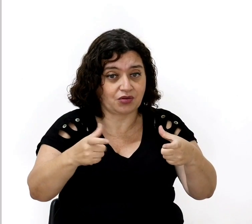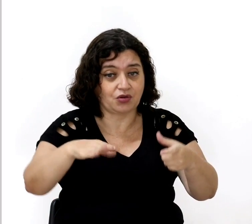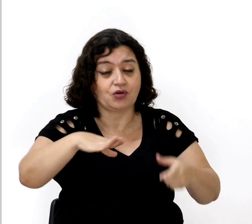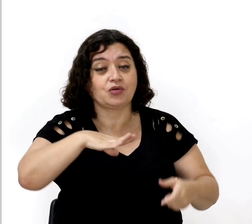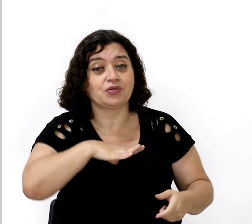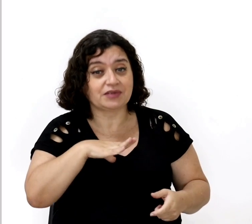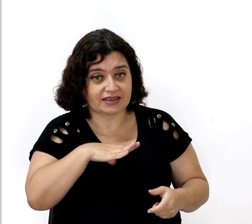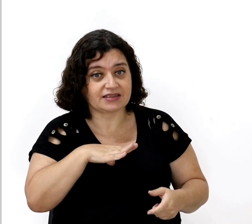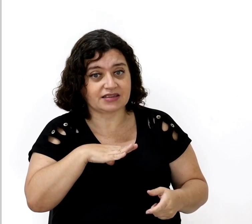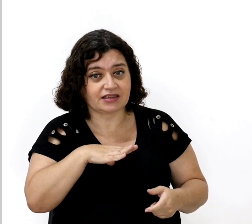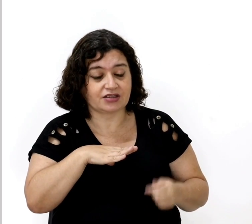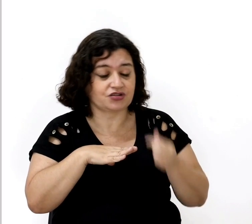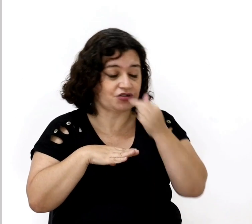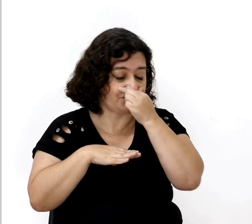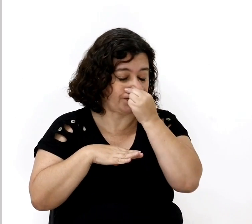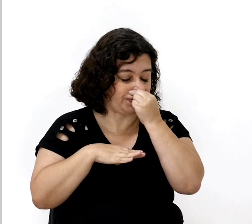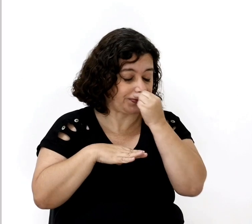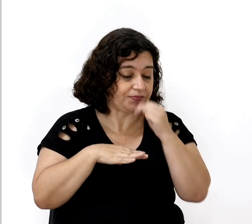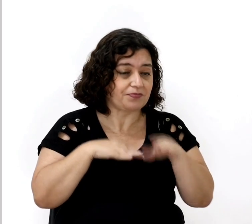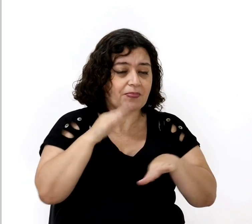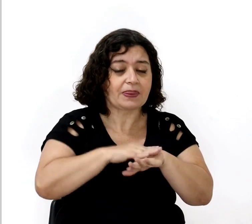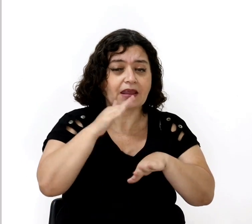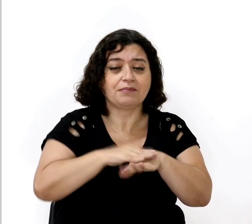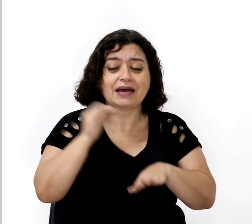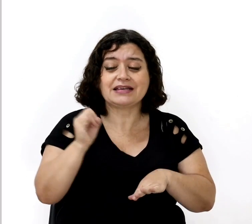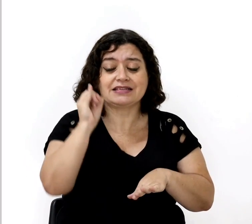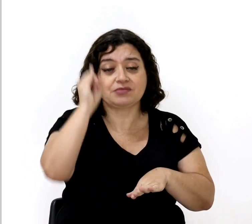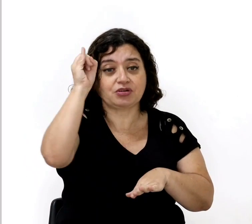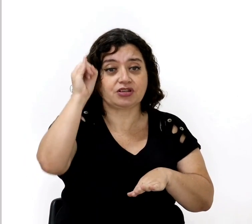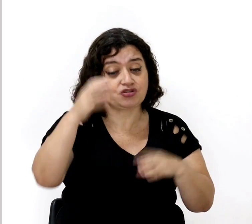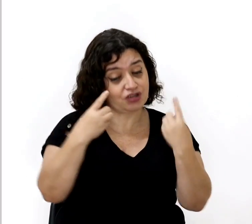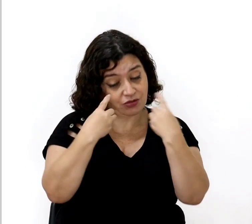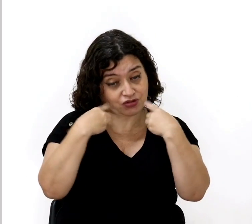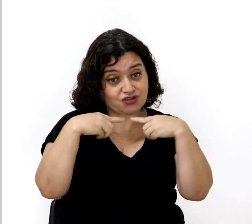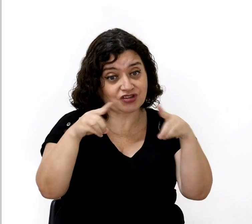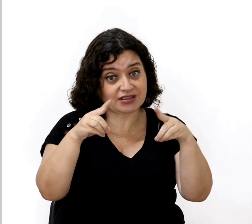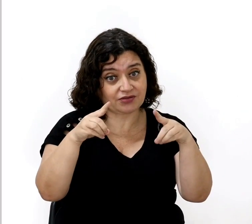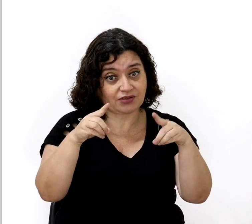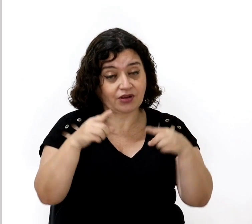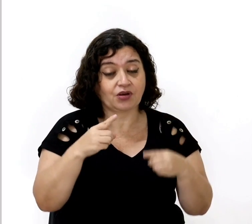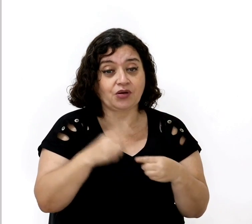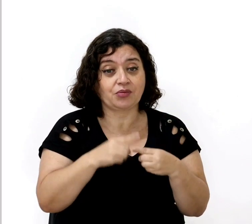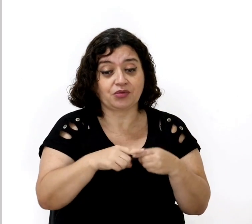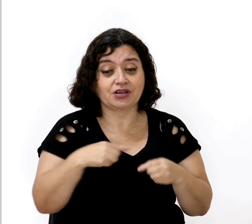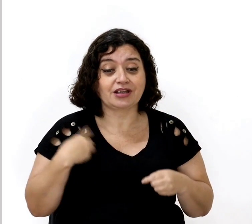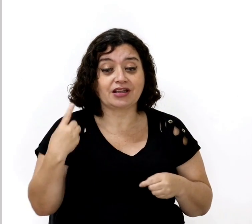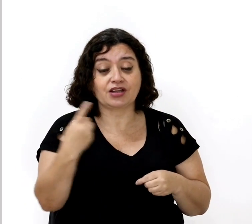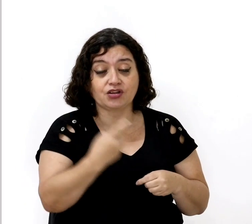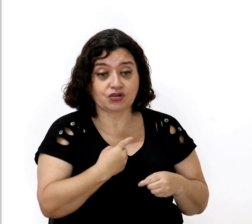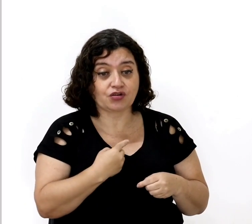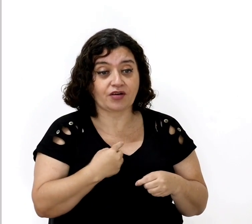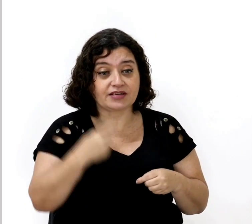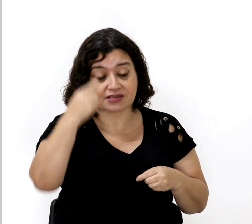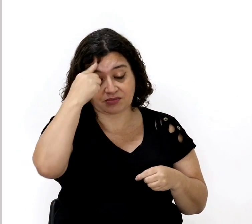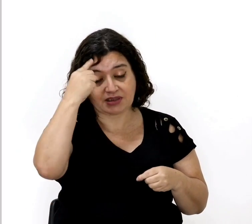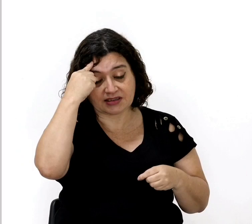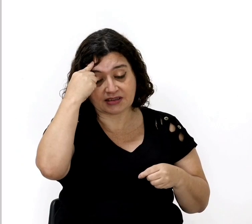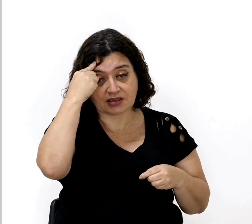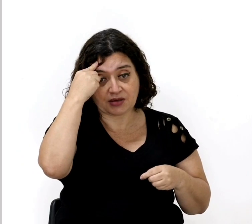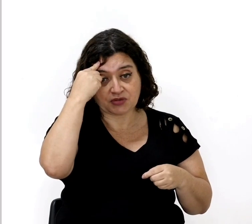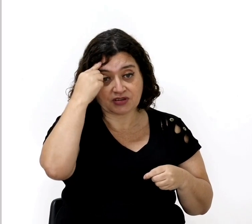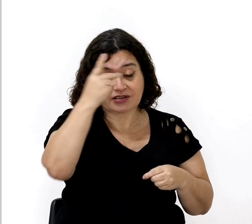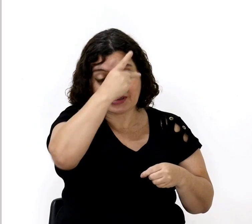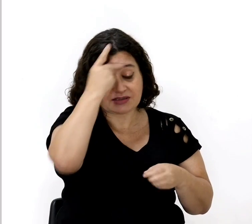poderia não levar em consideração, mas priorizar. E esse é um desafio, porque a gente prioriza os nossos